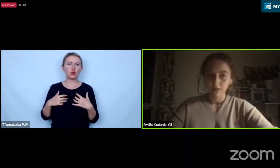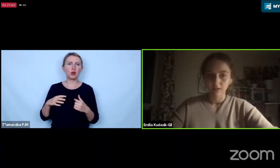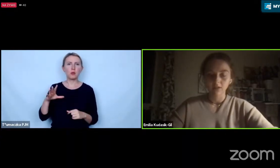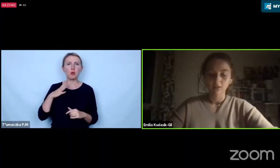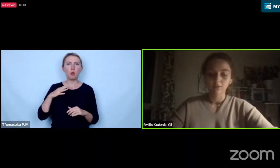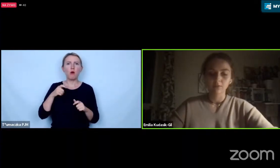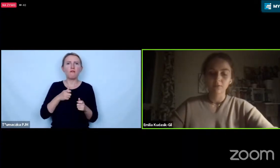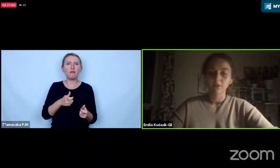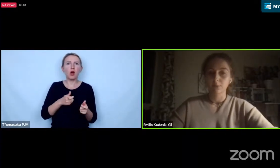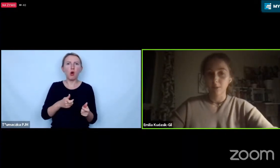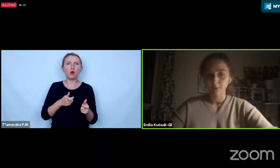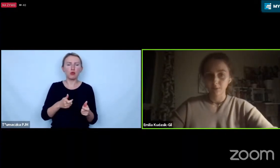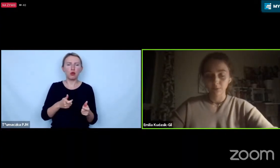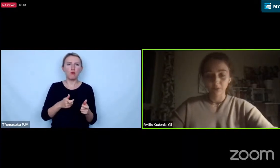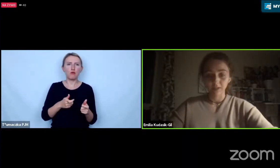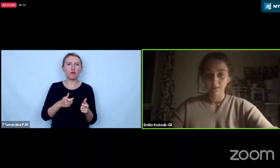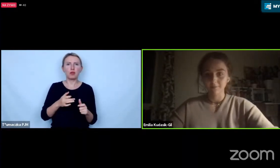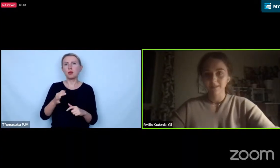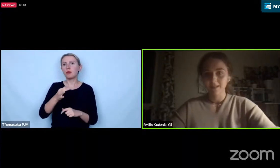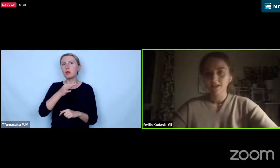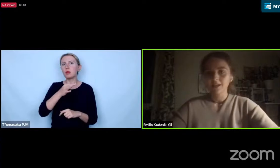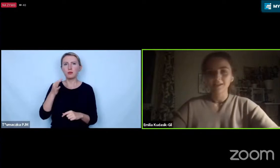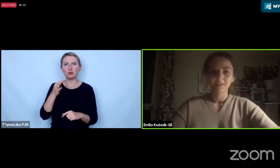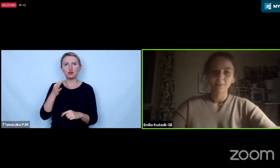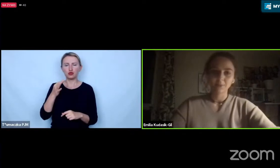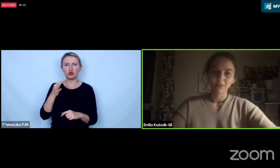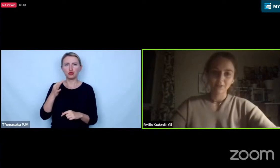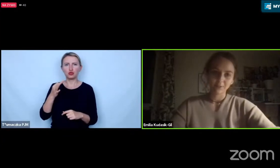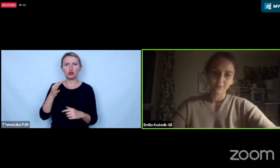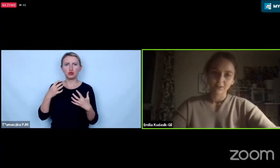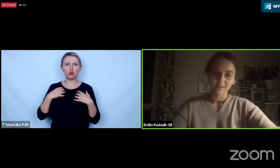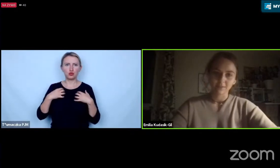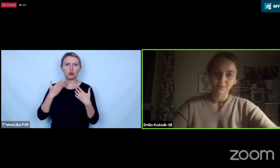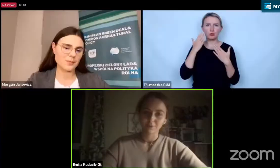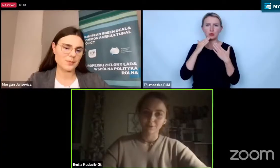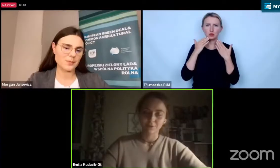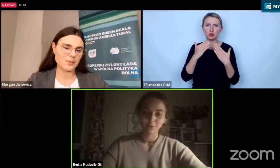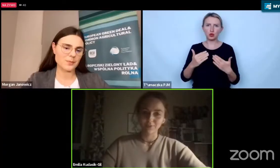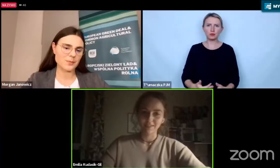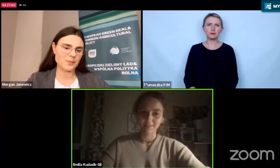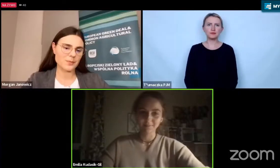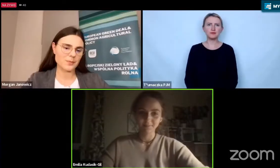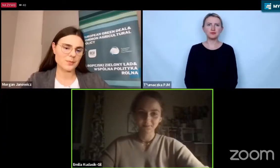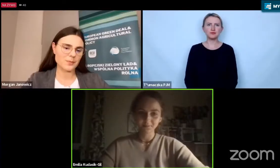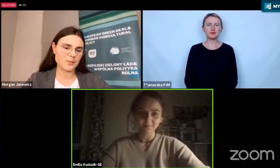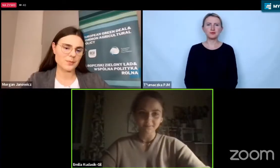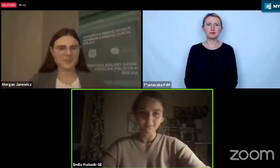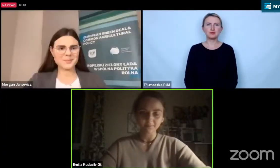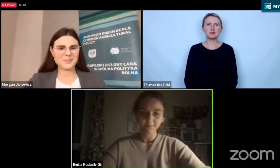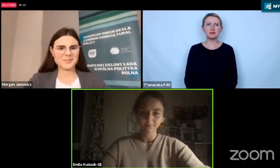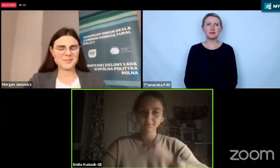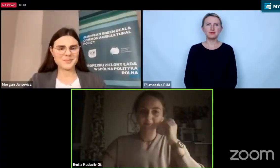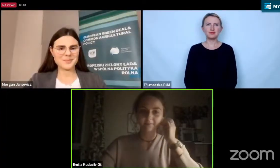wyhodowane w tym lepszym dobrostaniu bardzo dziękuję za możliwość wypowiedzi